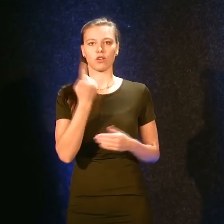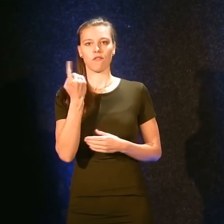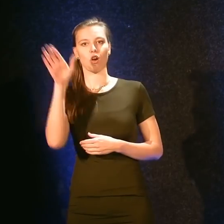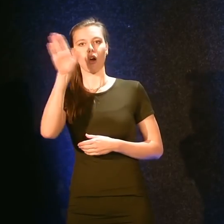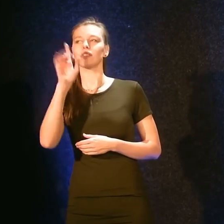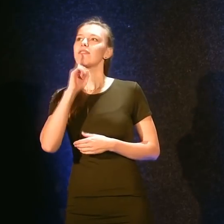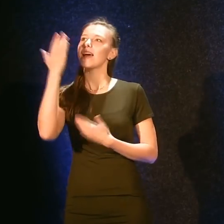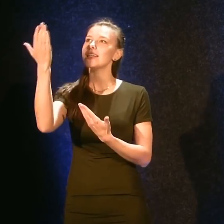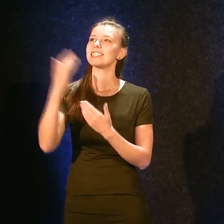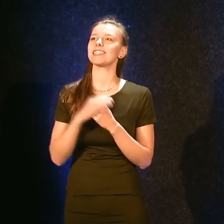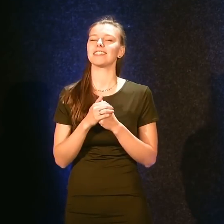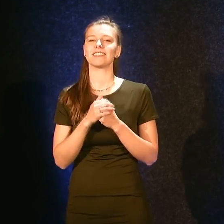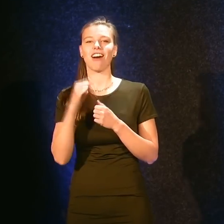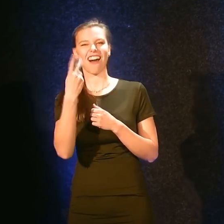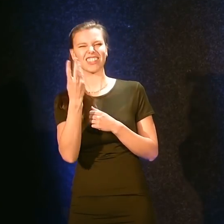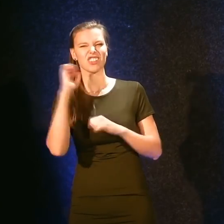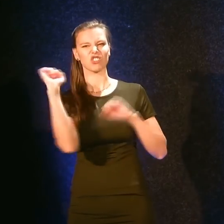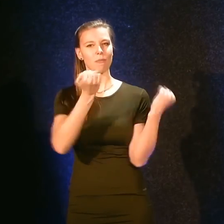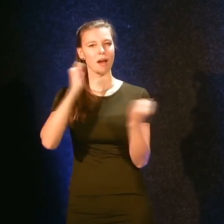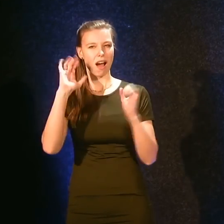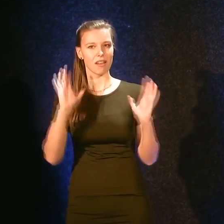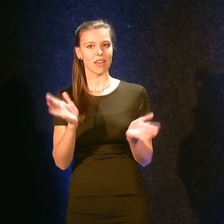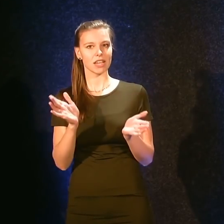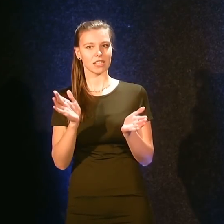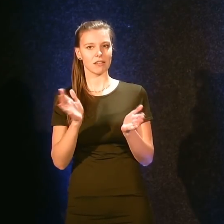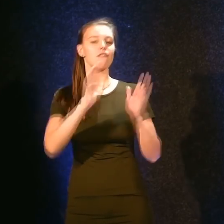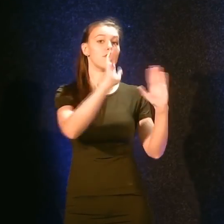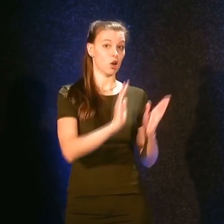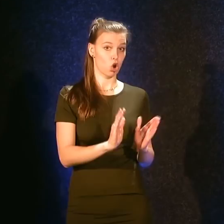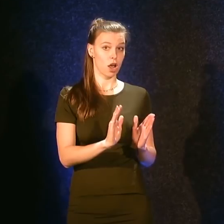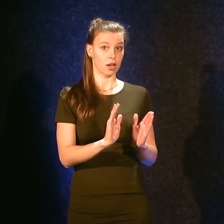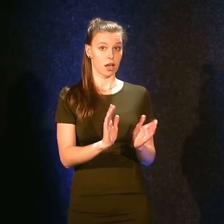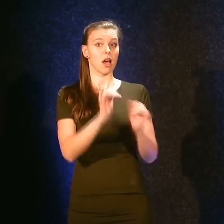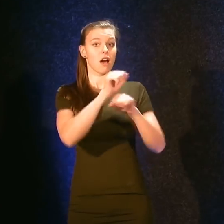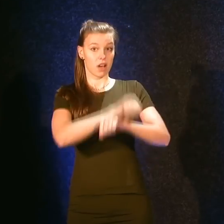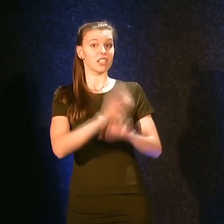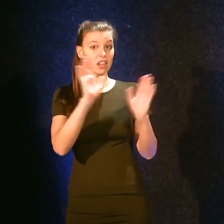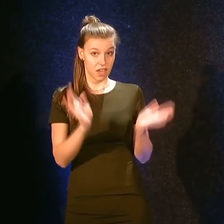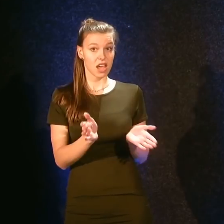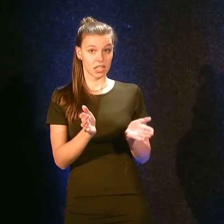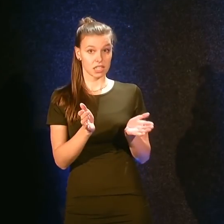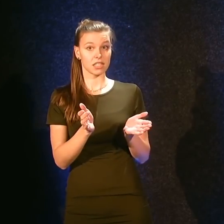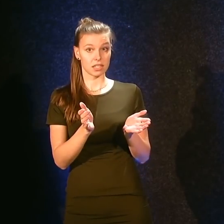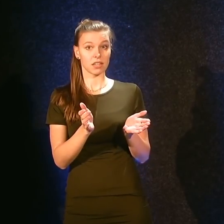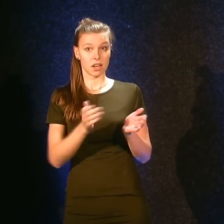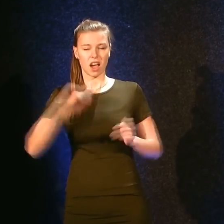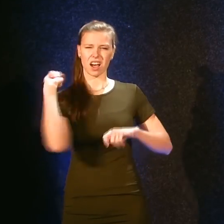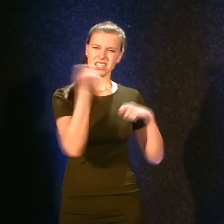is, die al een aantal stormen heeft gehad, figuurlijk, in de gevangenis is beland, geslagen